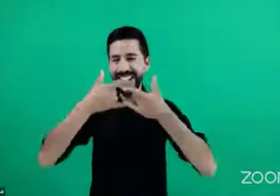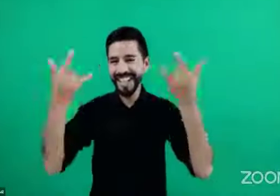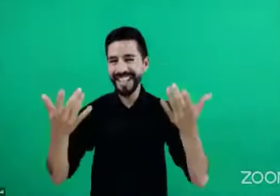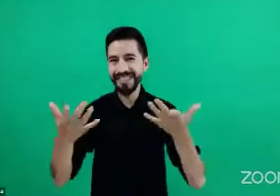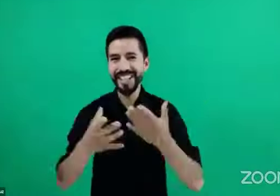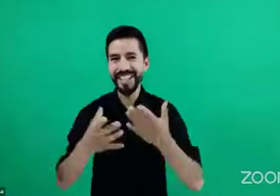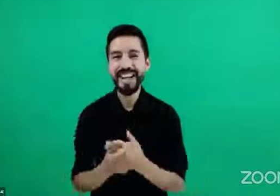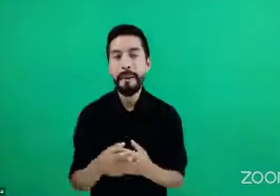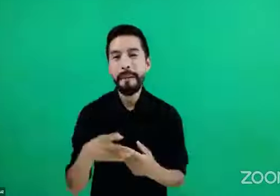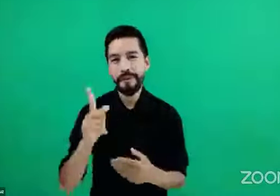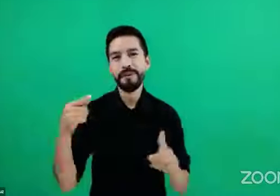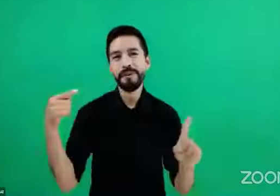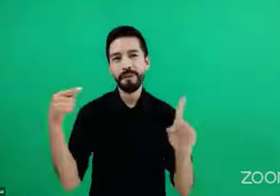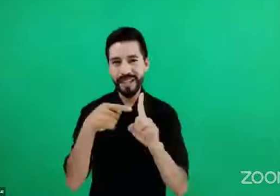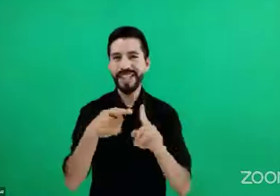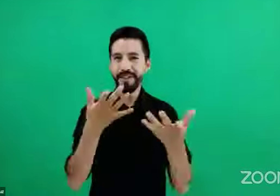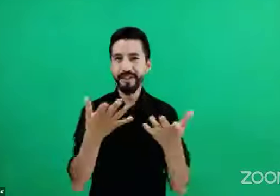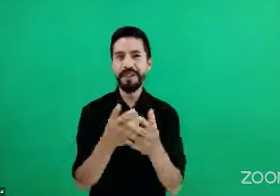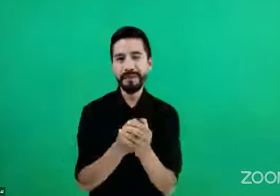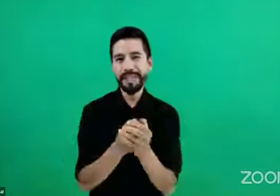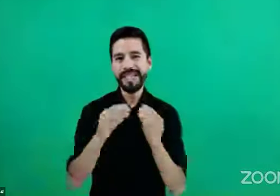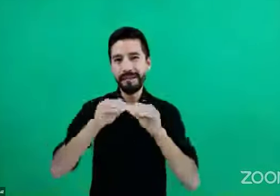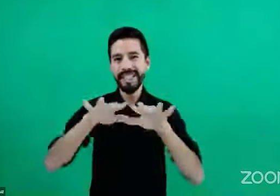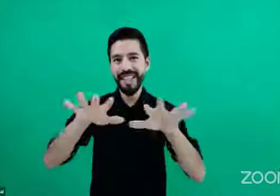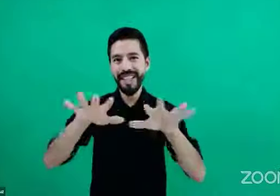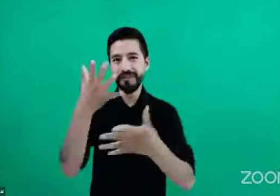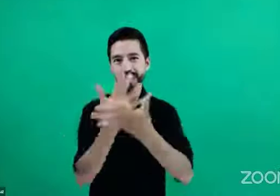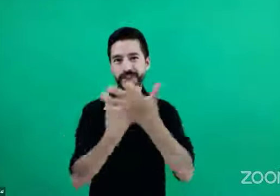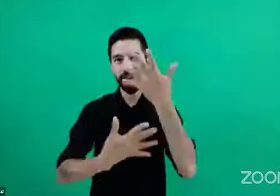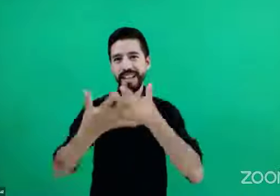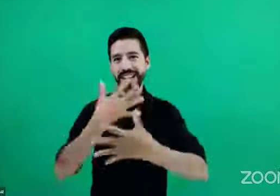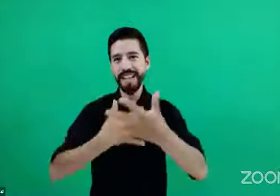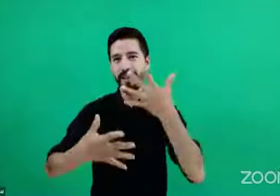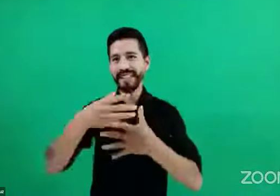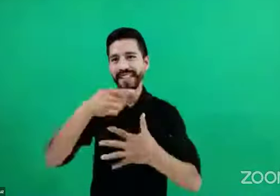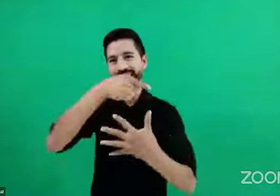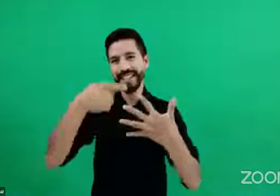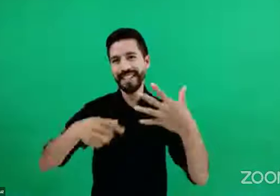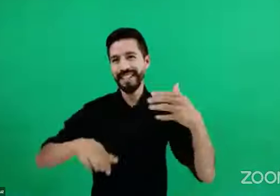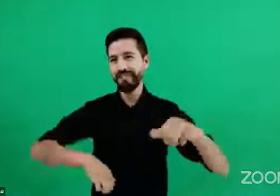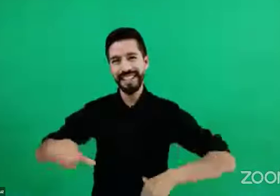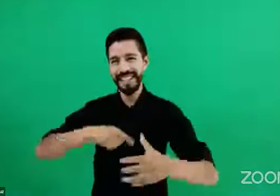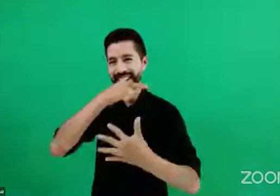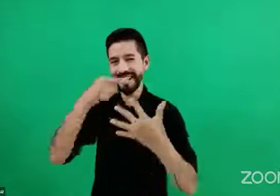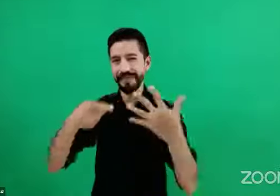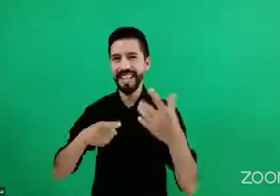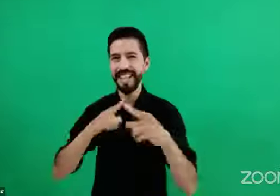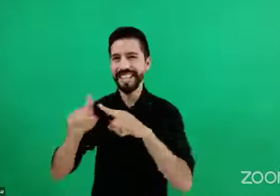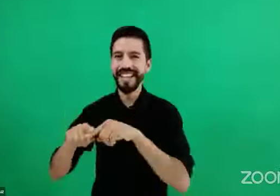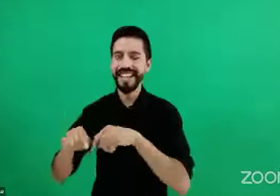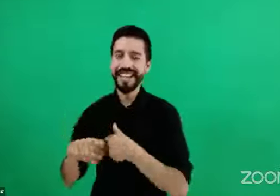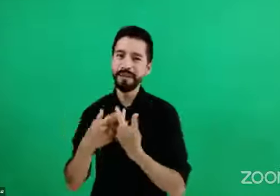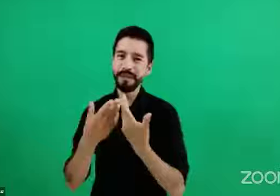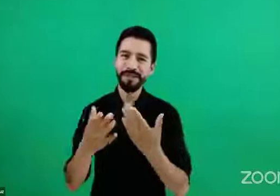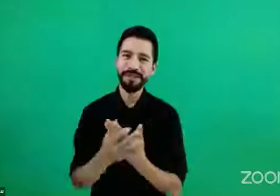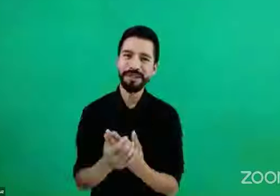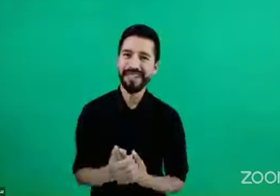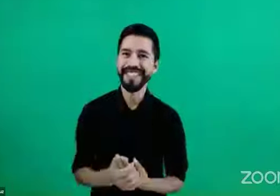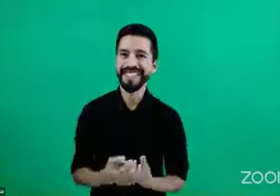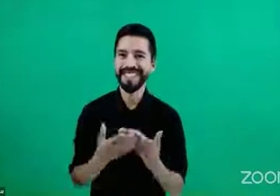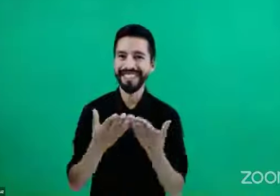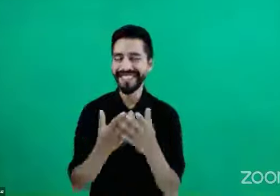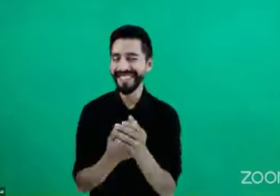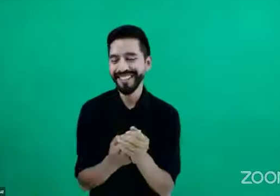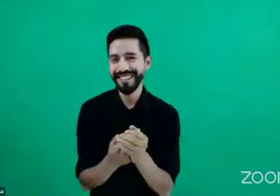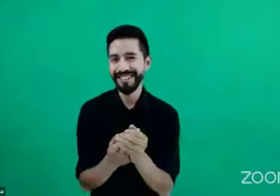es una larga historia, pero me dedico precisamente a la difusión de la lengua de señas en diferentes actividades. Y pues bueno, no